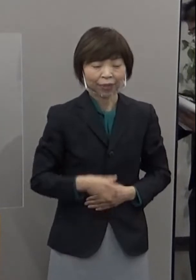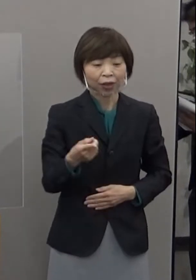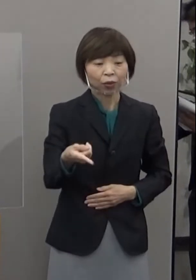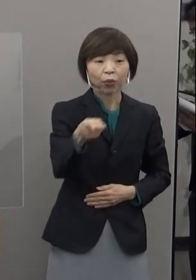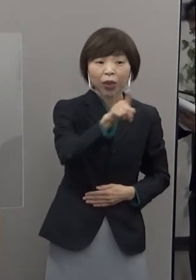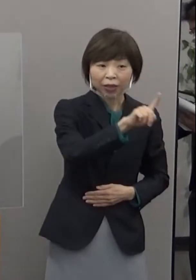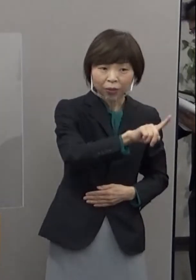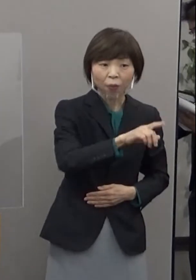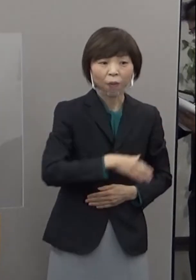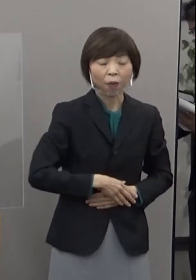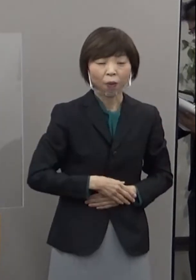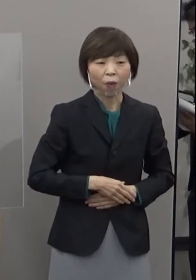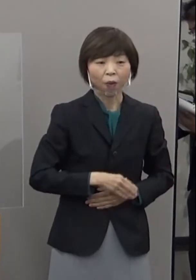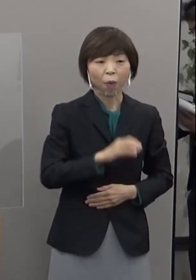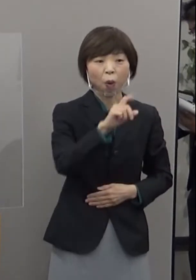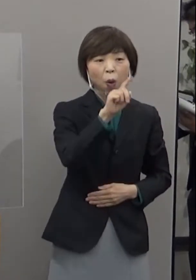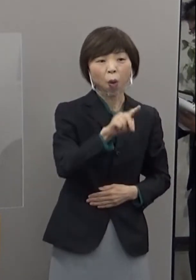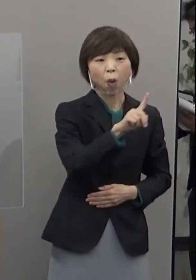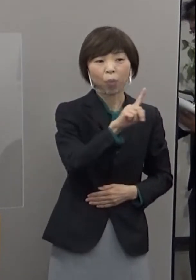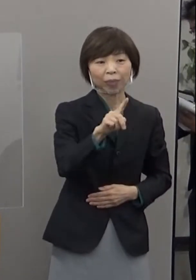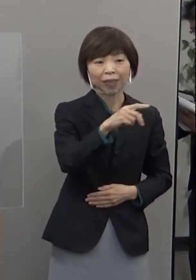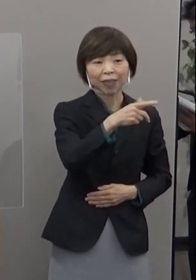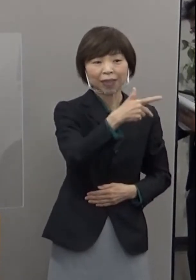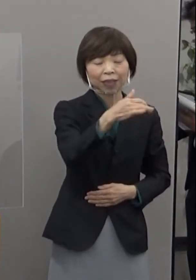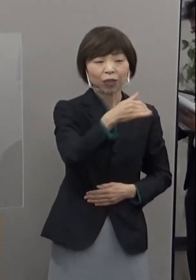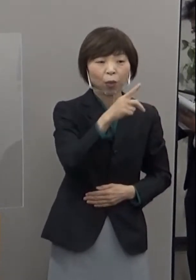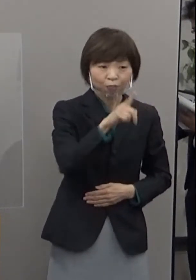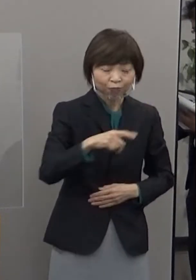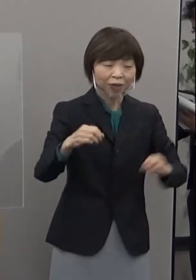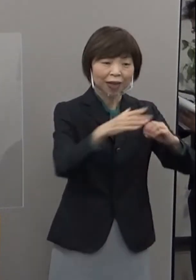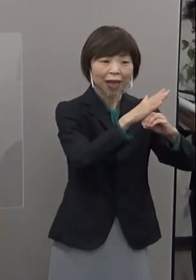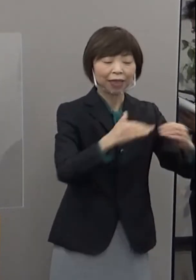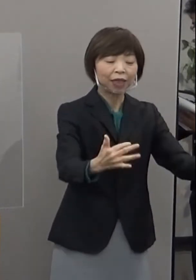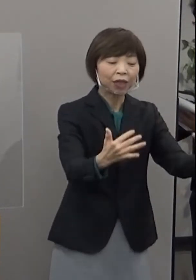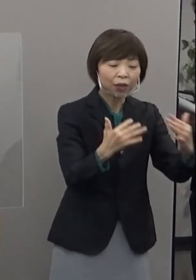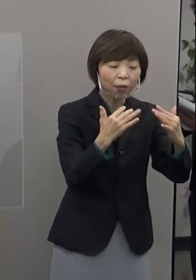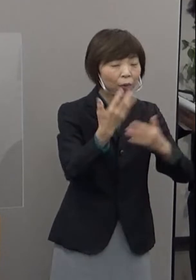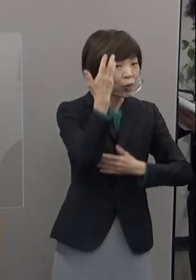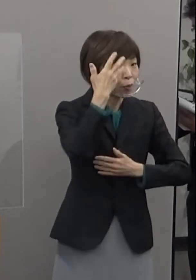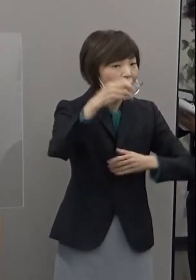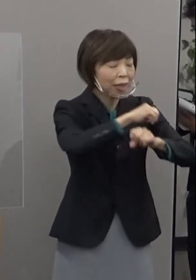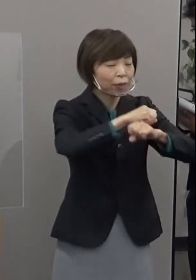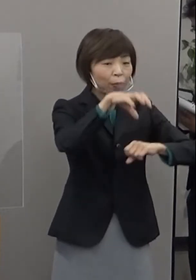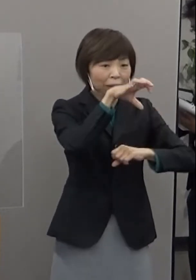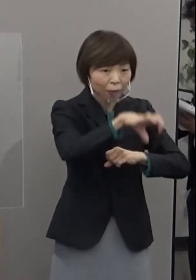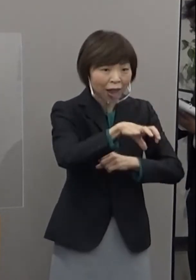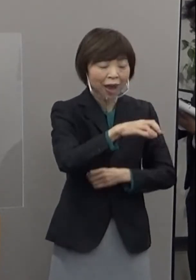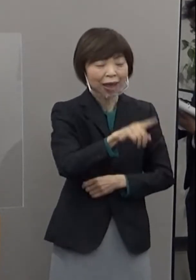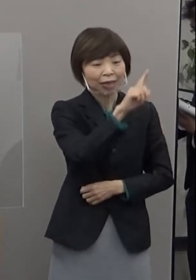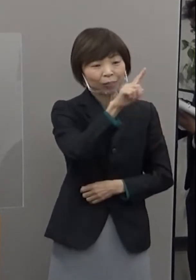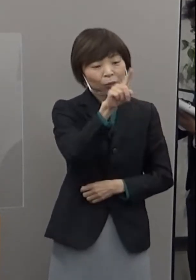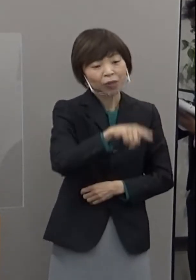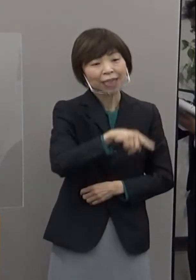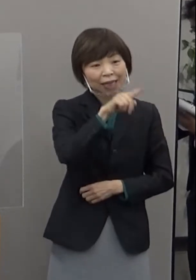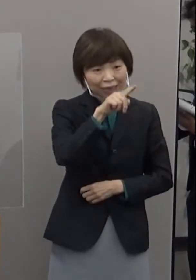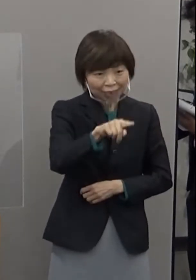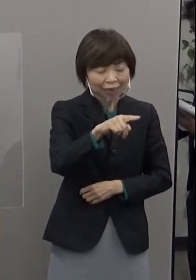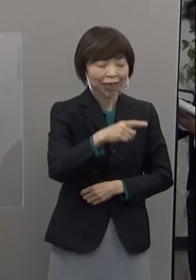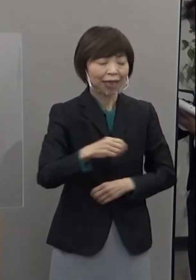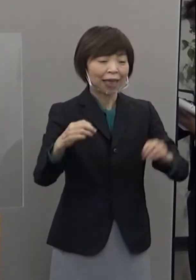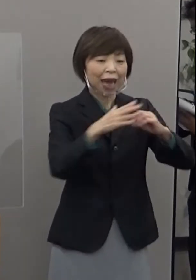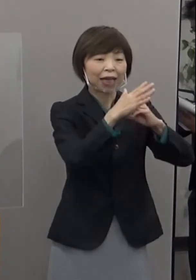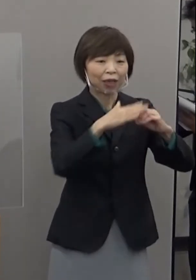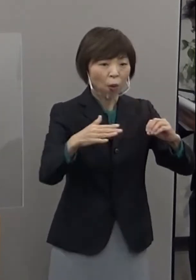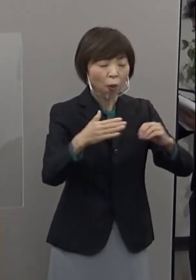のオービジョン海峡夢広場では、下関海峡グルメフェス2022